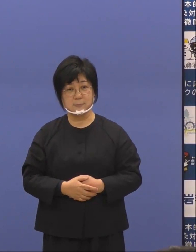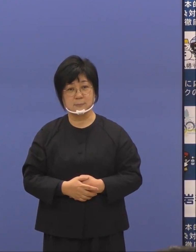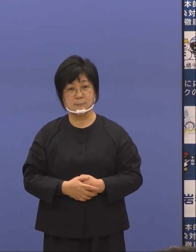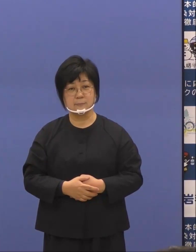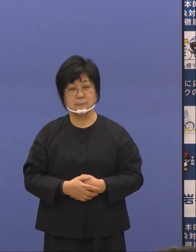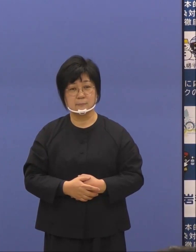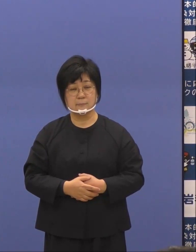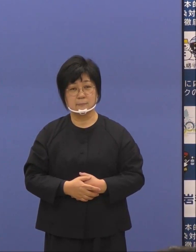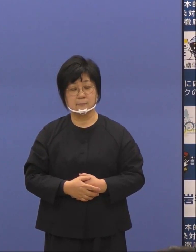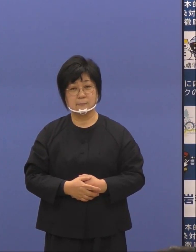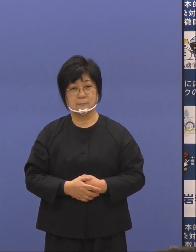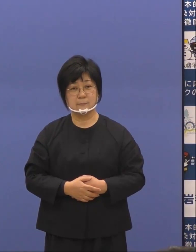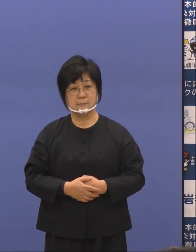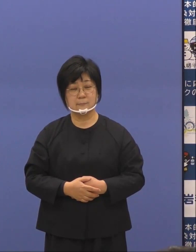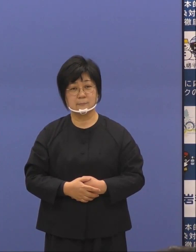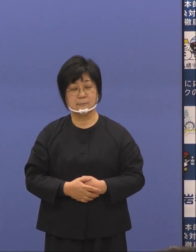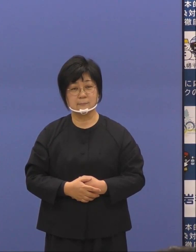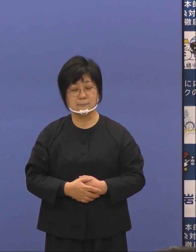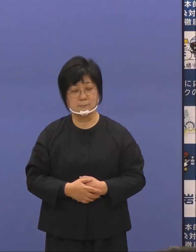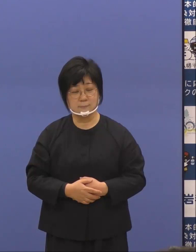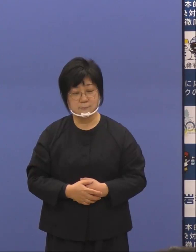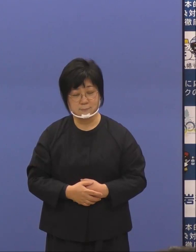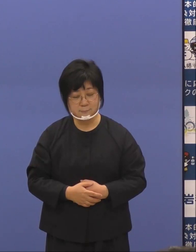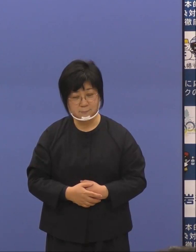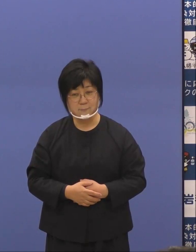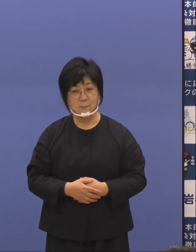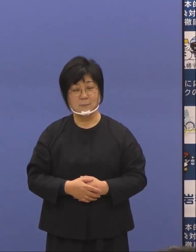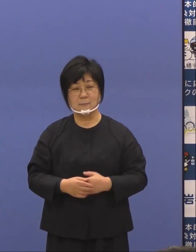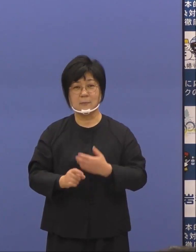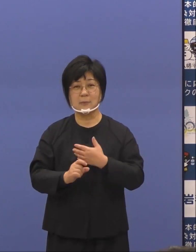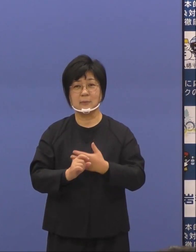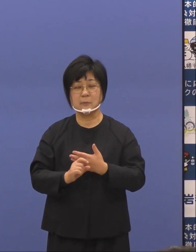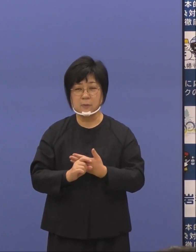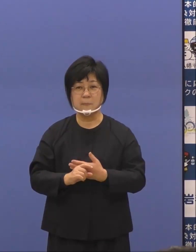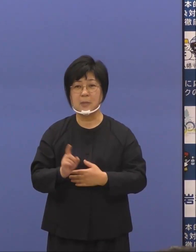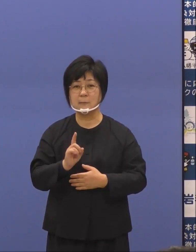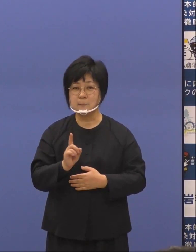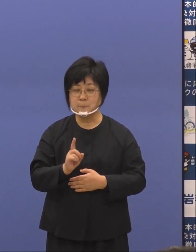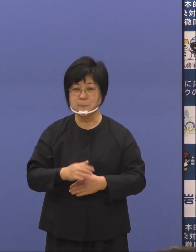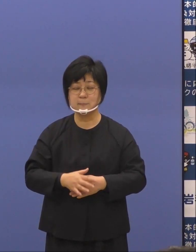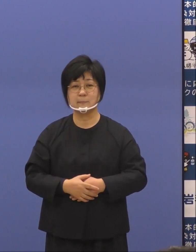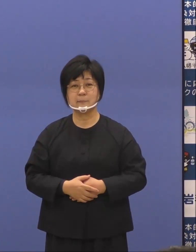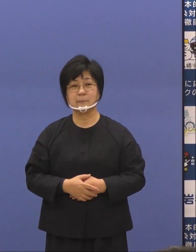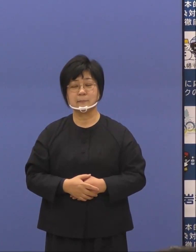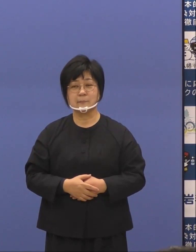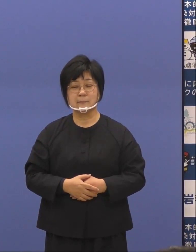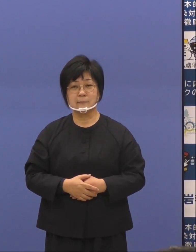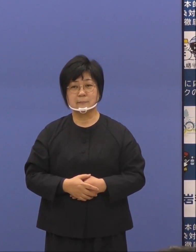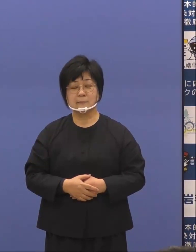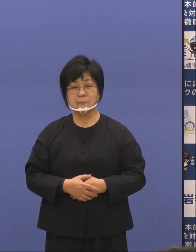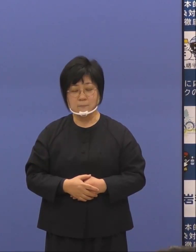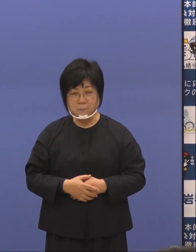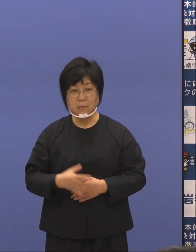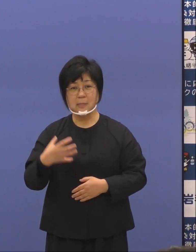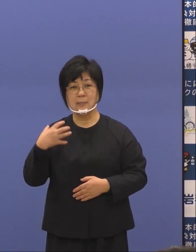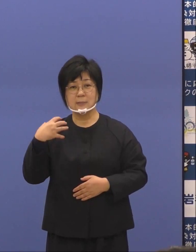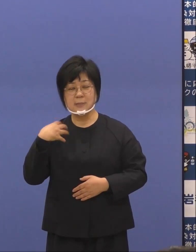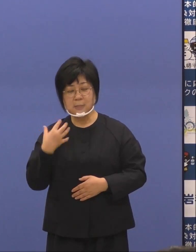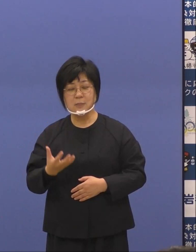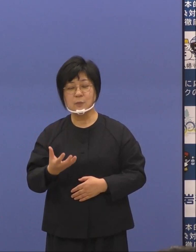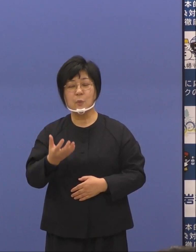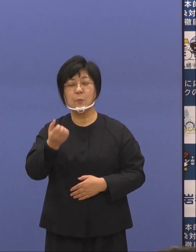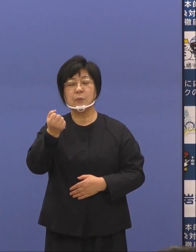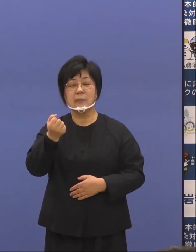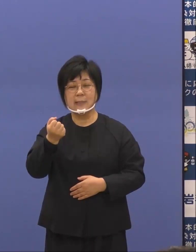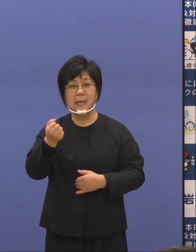すみません、変なことにはならないというと、例えば どういった。 そうですね、そのようなこう、責任を持つ人た